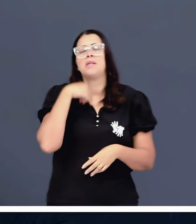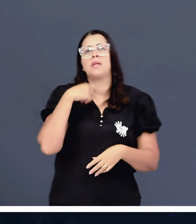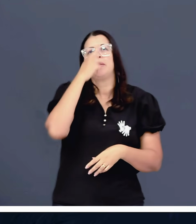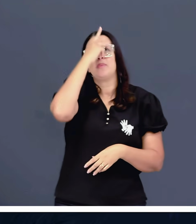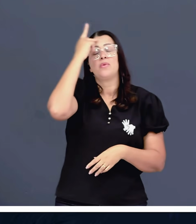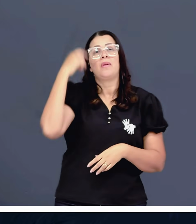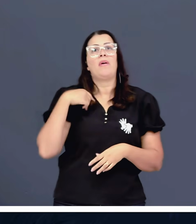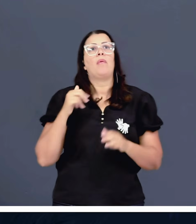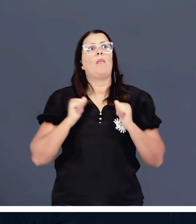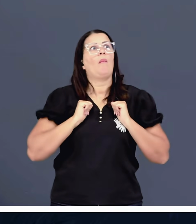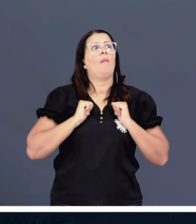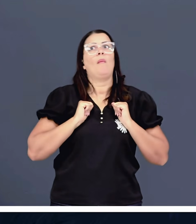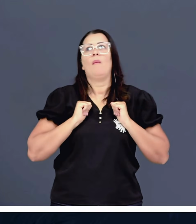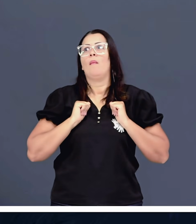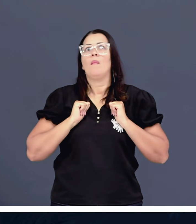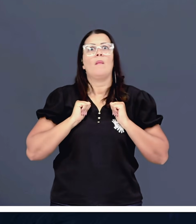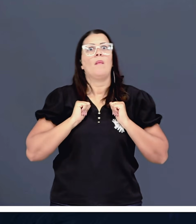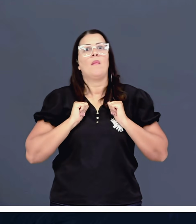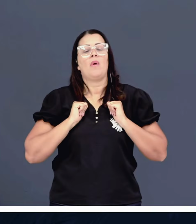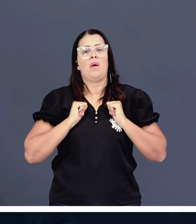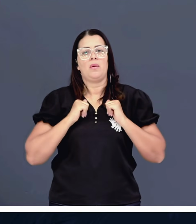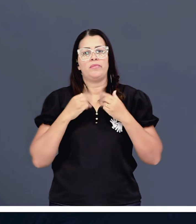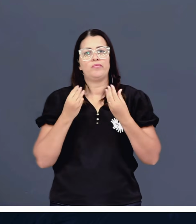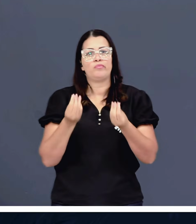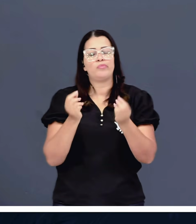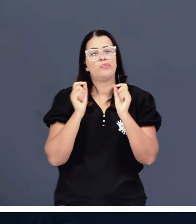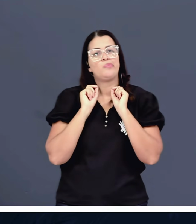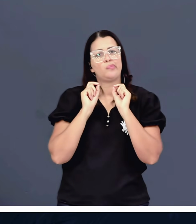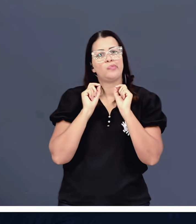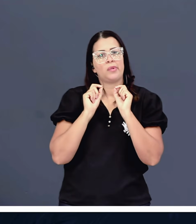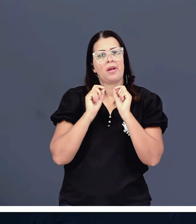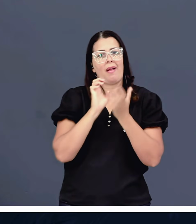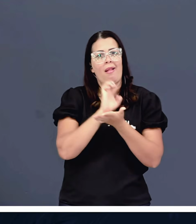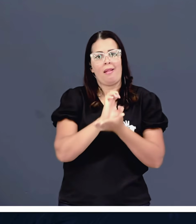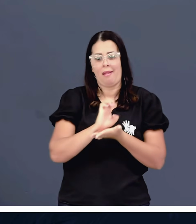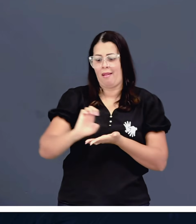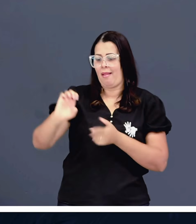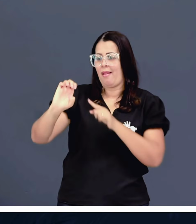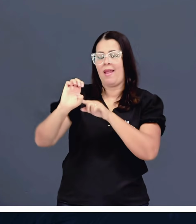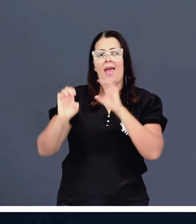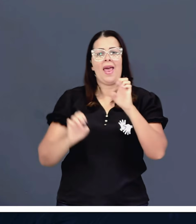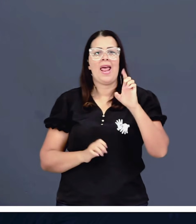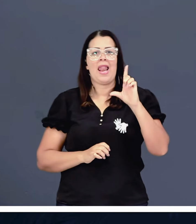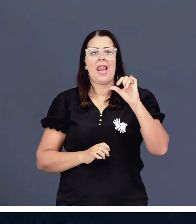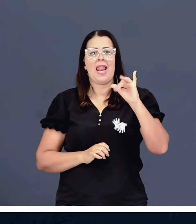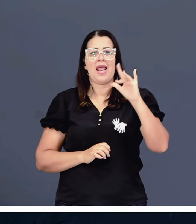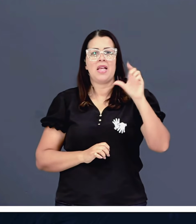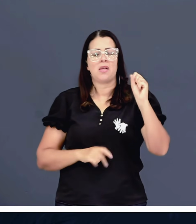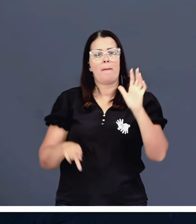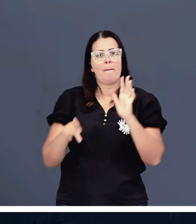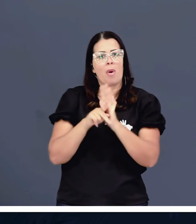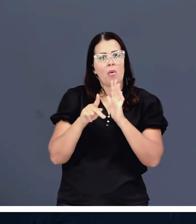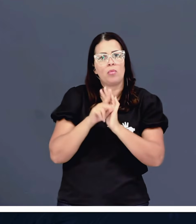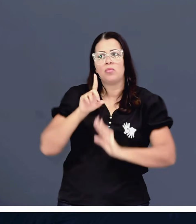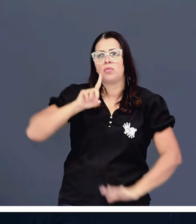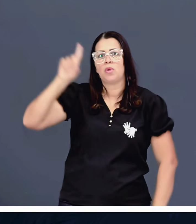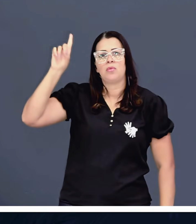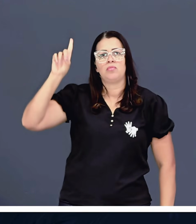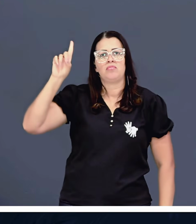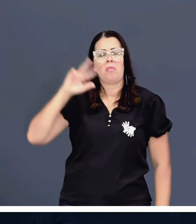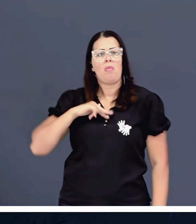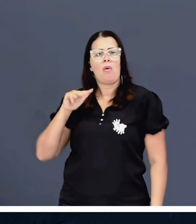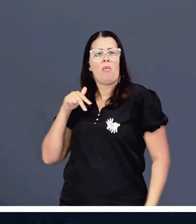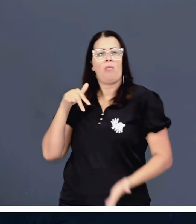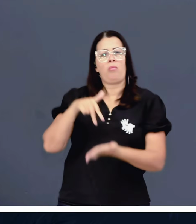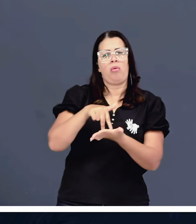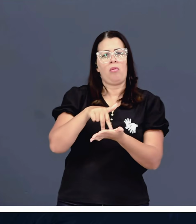meio anestesiadas. Até que Elias, o homem de Deus, ele se levanta com